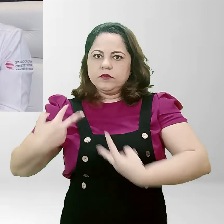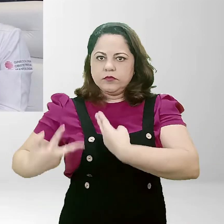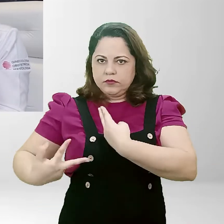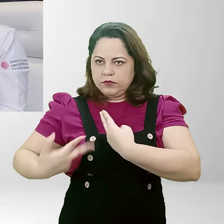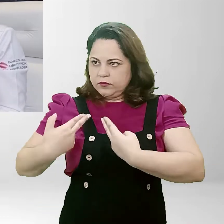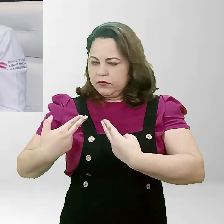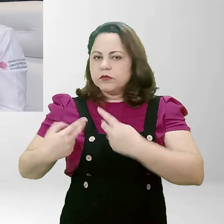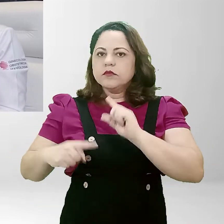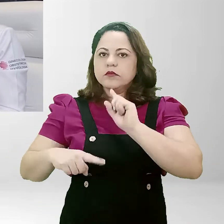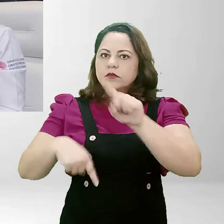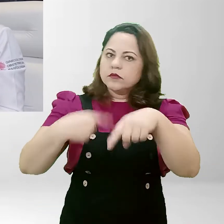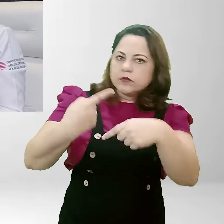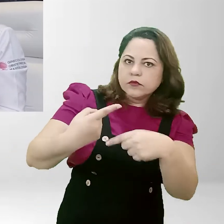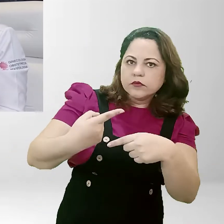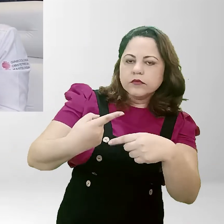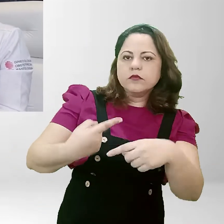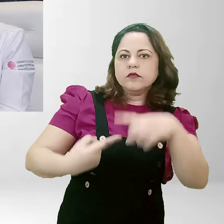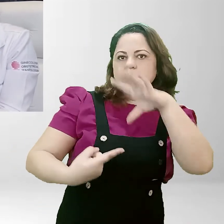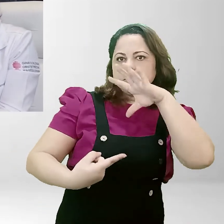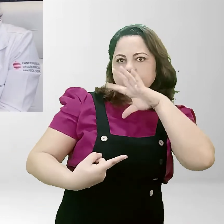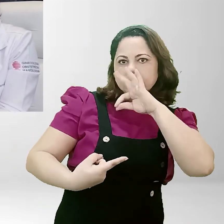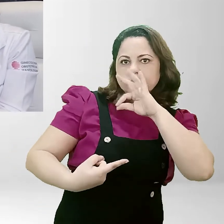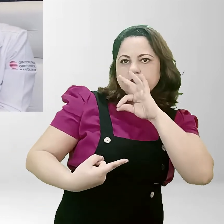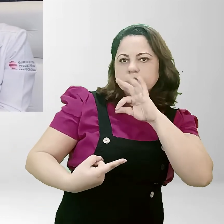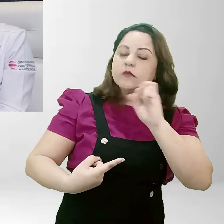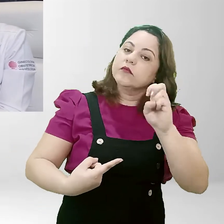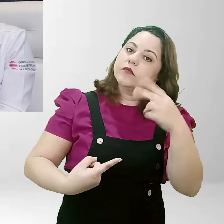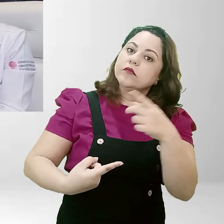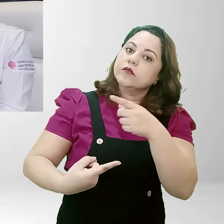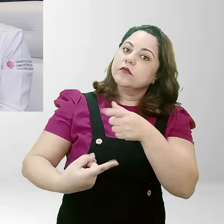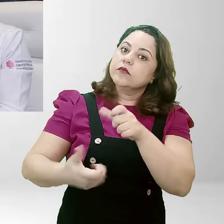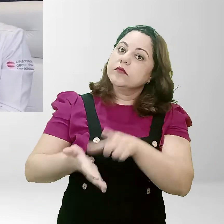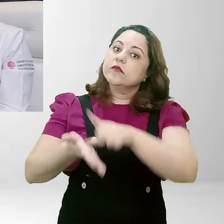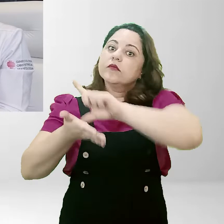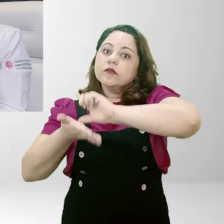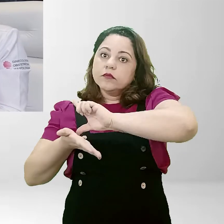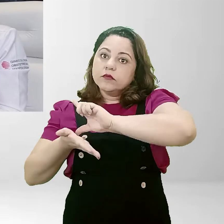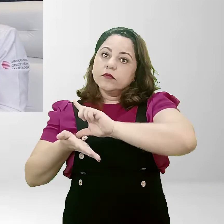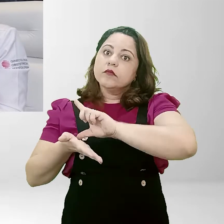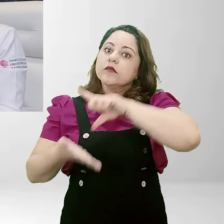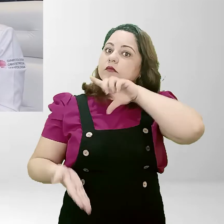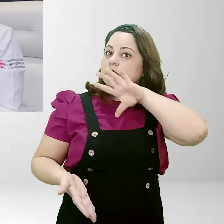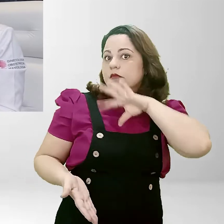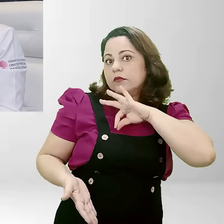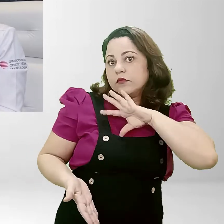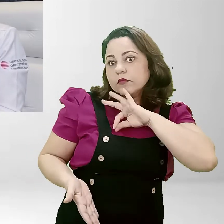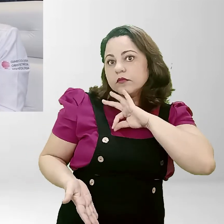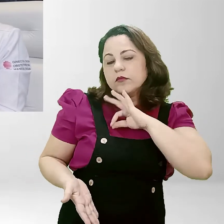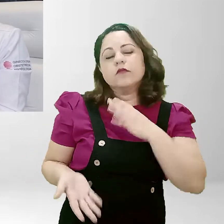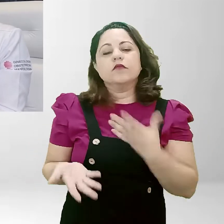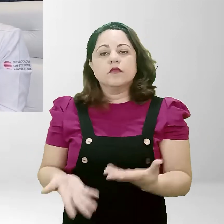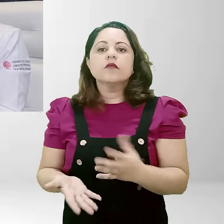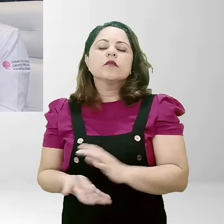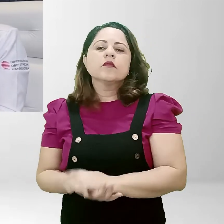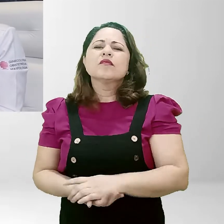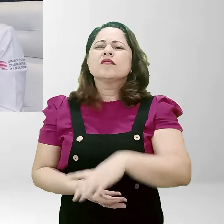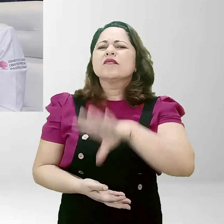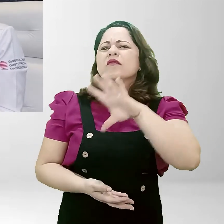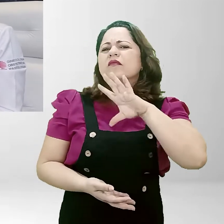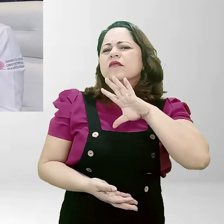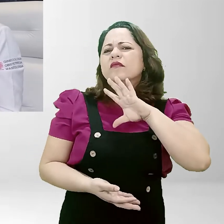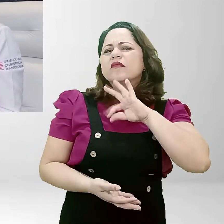ou após a cirurgia, dependendo do seu tipo de tumor e do estadiamento da sua doença. A